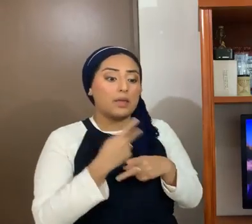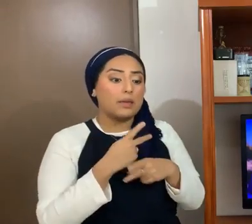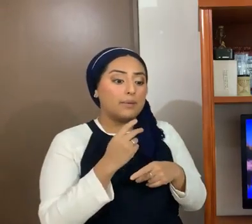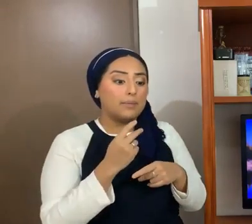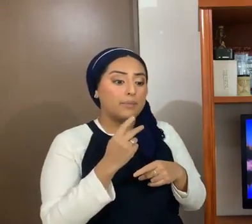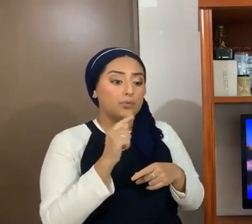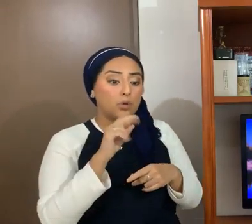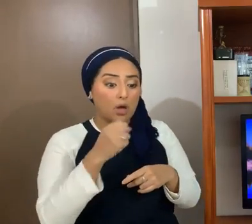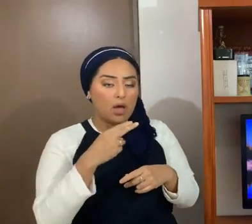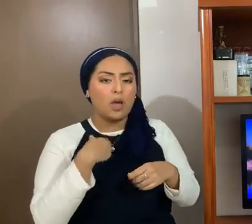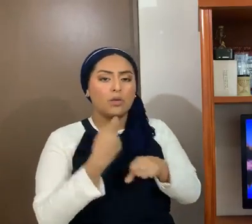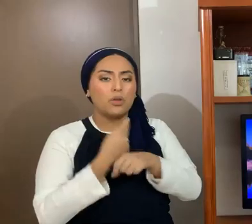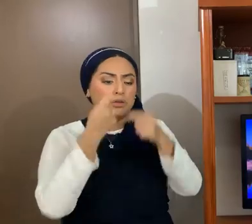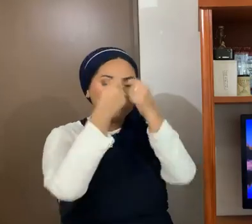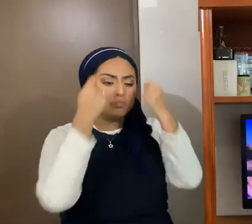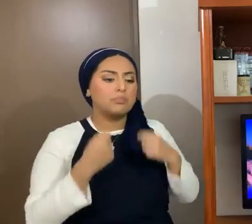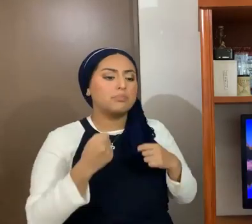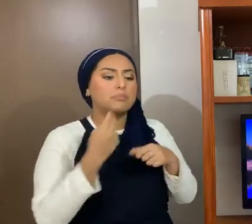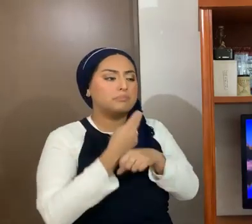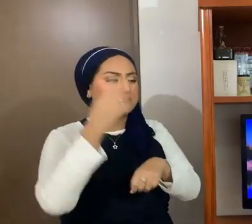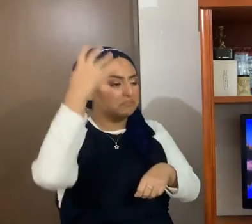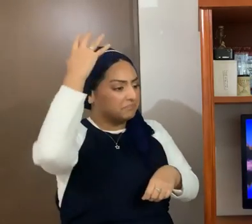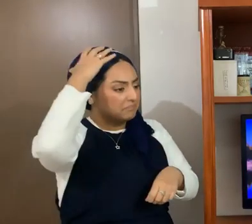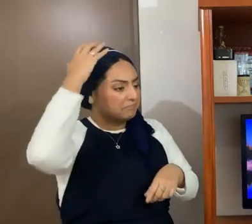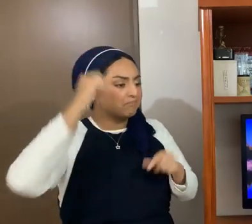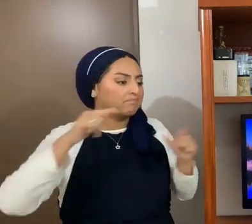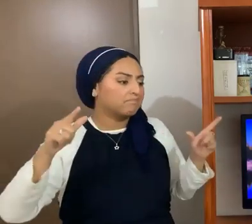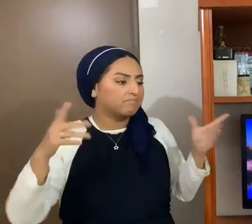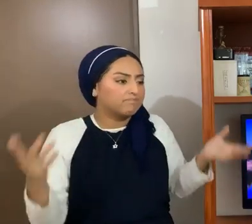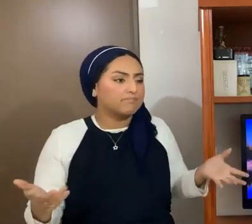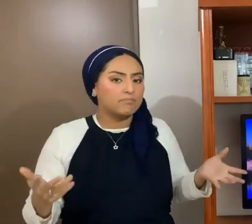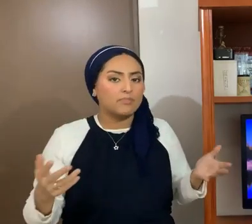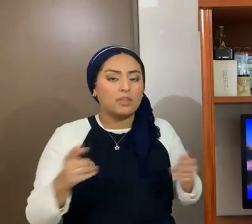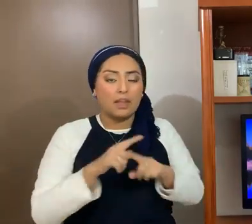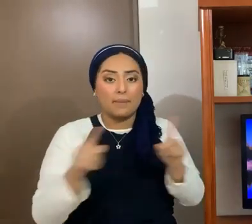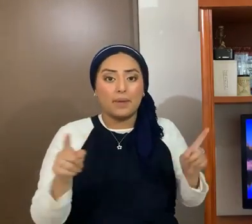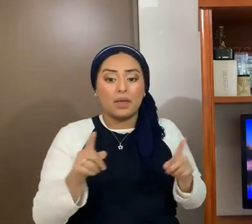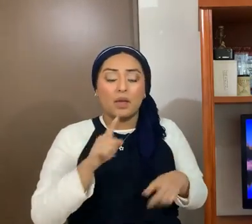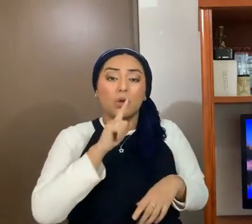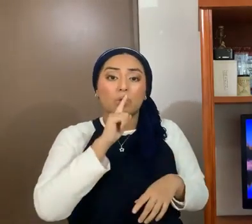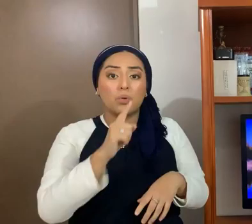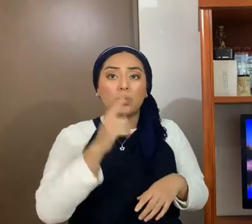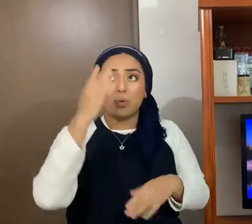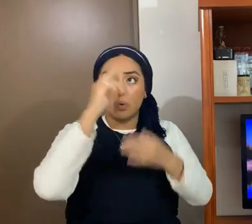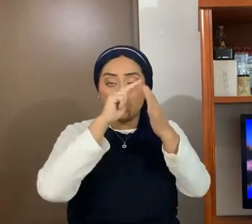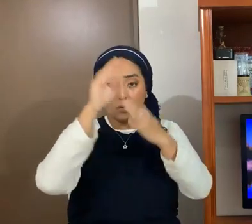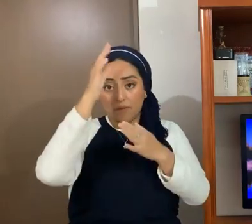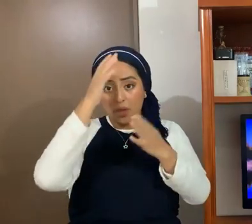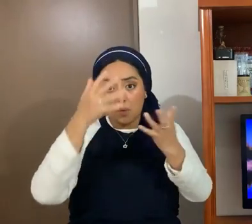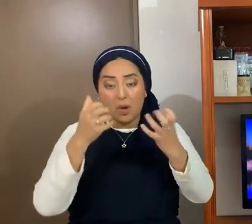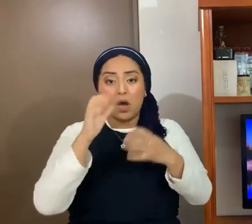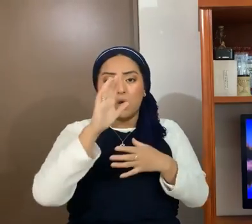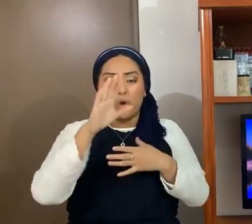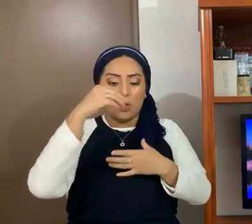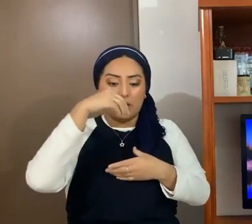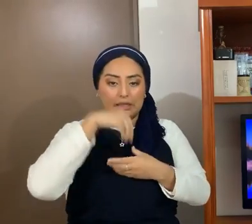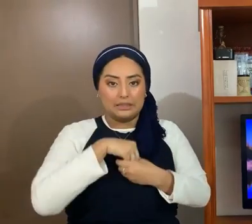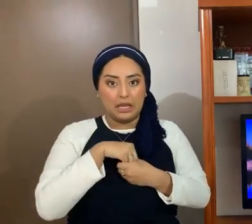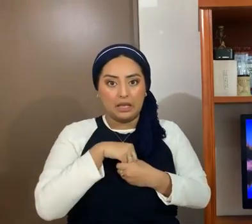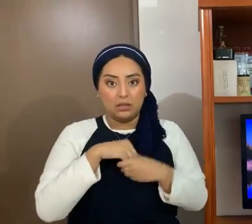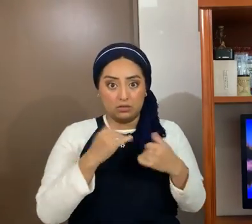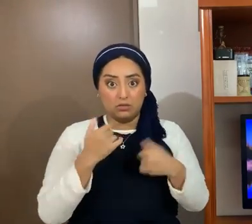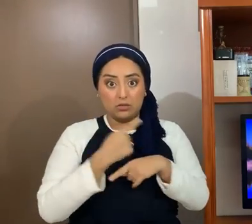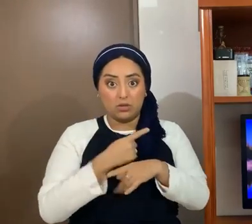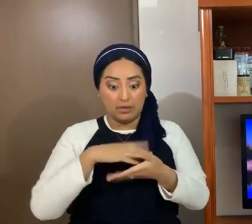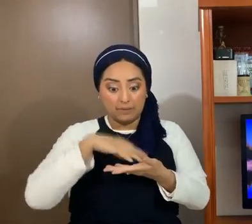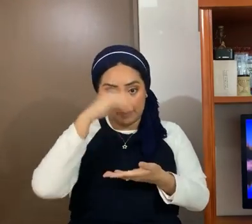Torah, me pongo talit, me pongo kipa y ya. Pero realmente lo que el Eterno quiere es tu interior. Hoy